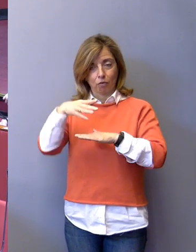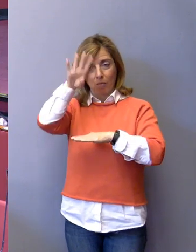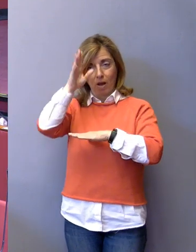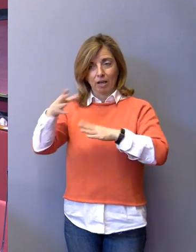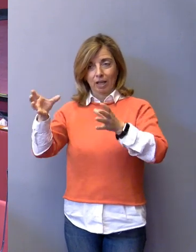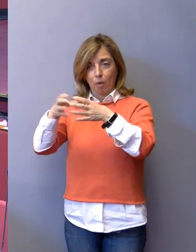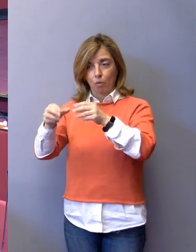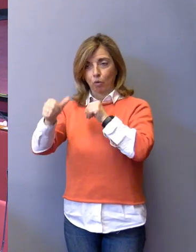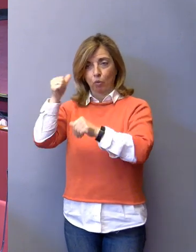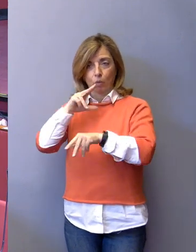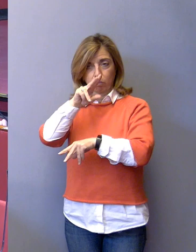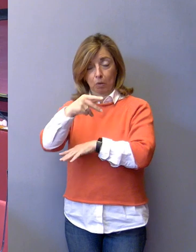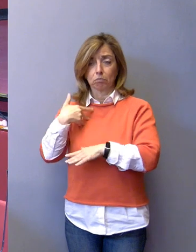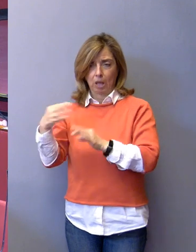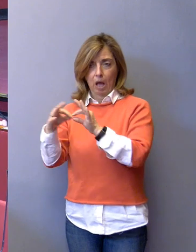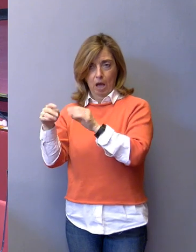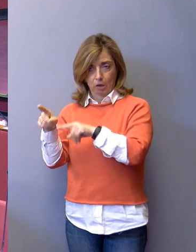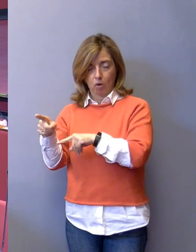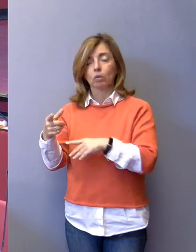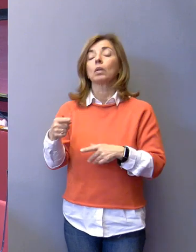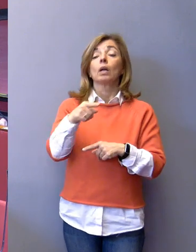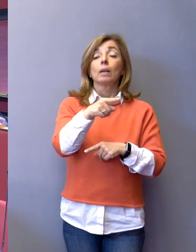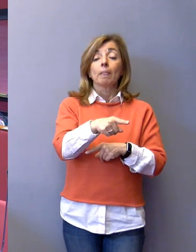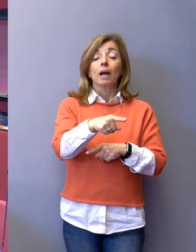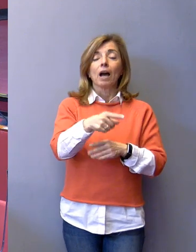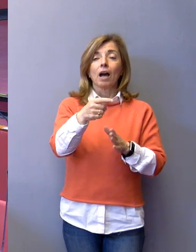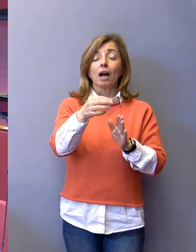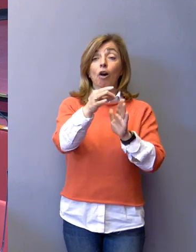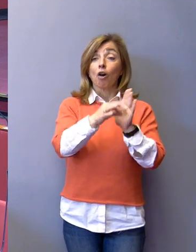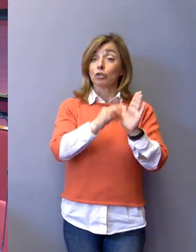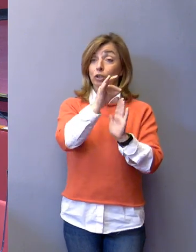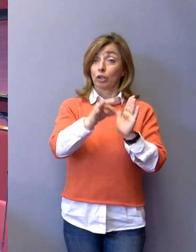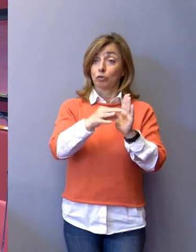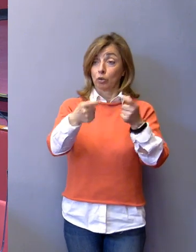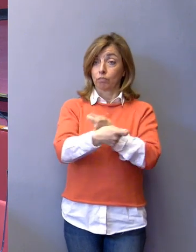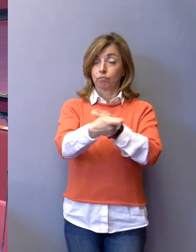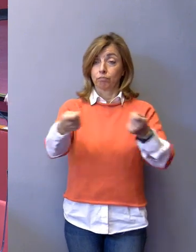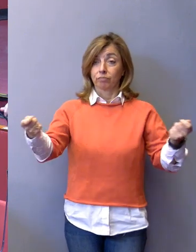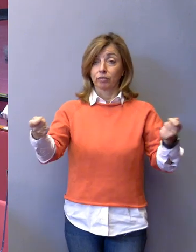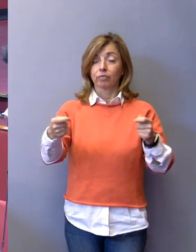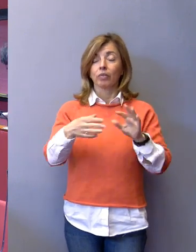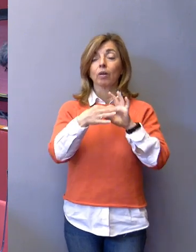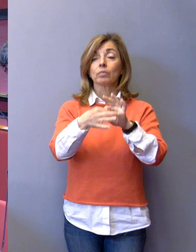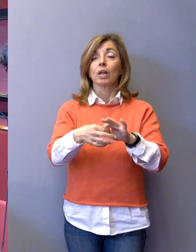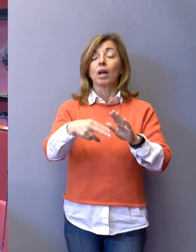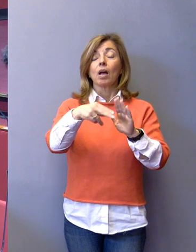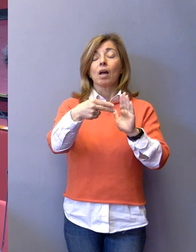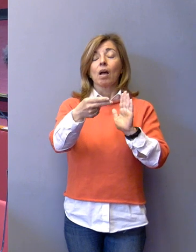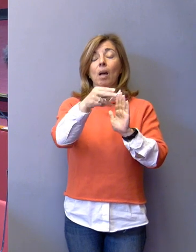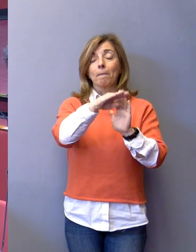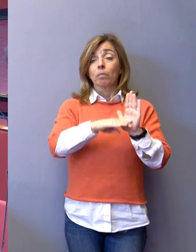in precedenza e quindi immagino che visto che è stato distribuito l'ordine del giorno sul nuovo piano socio sanitario vada in votazione